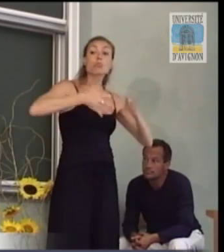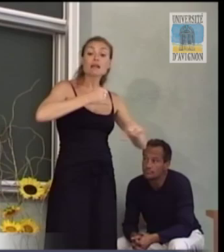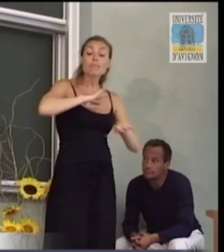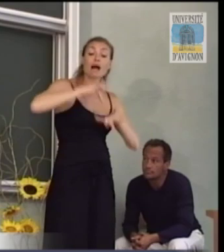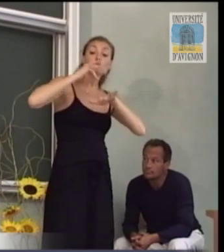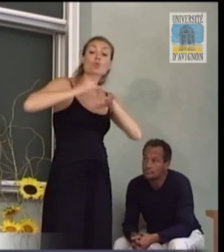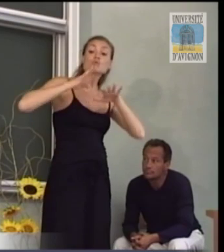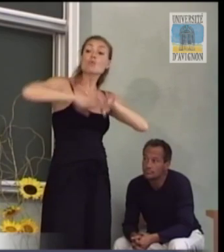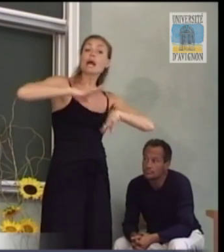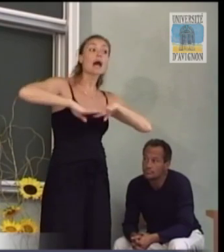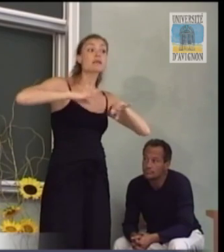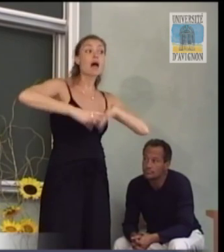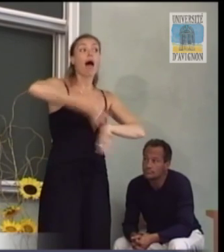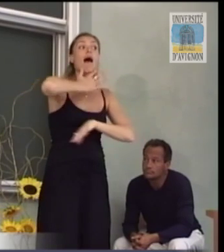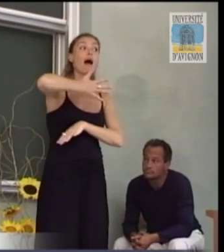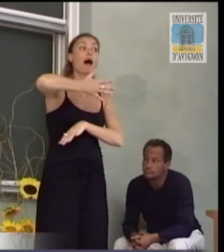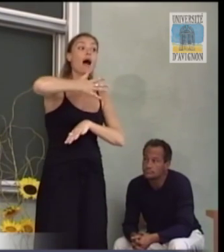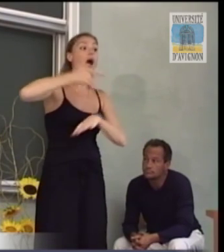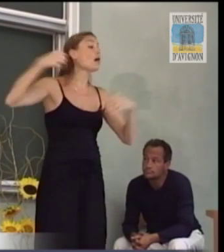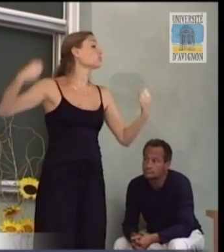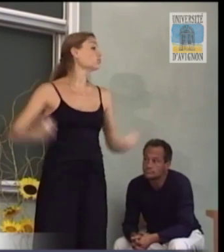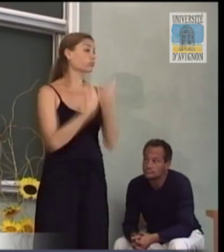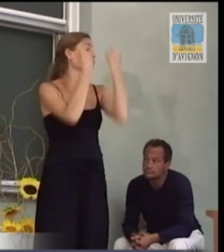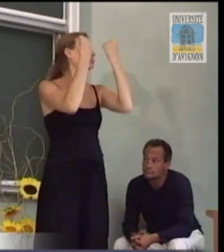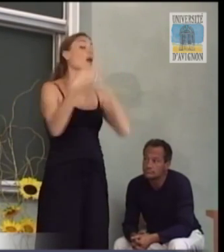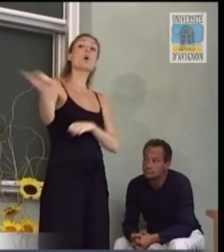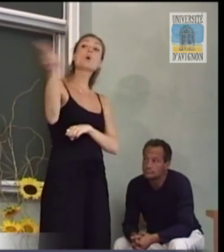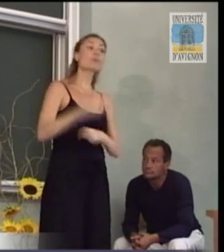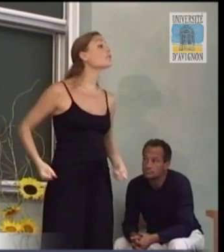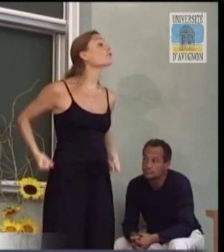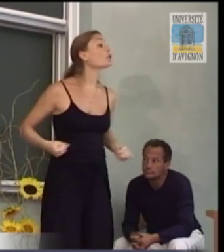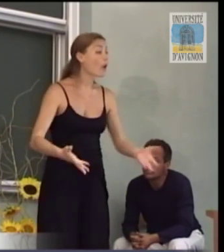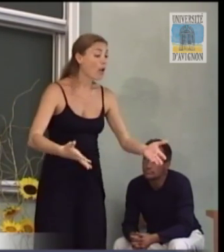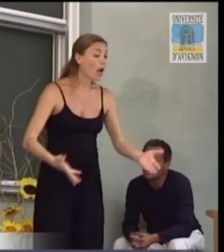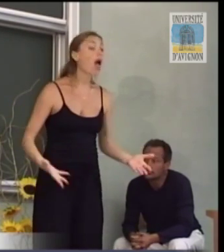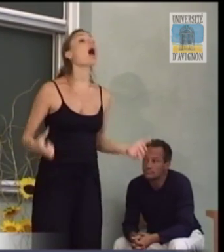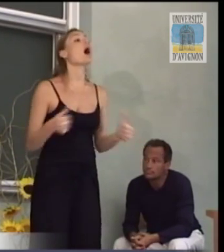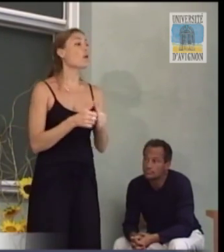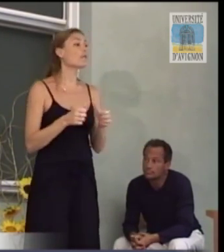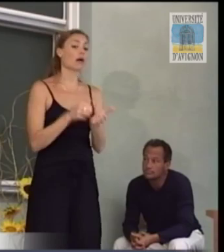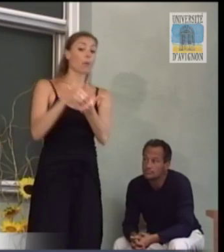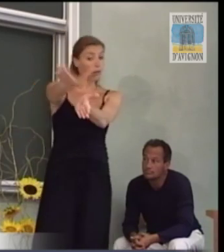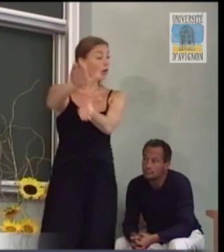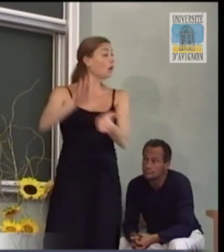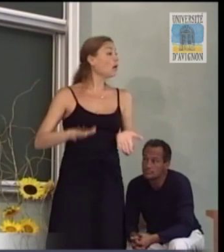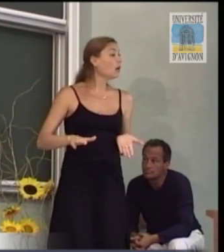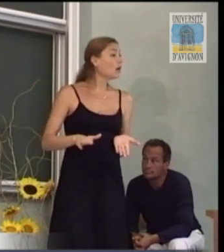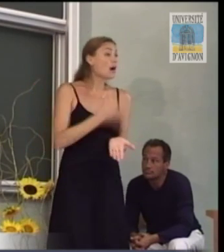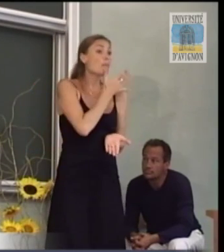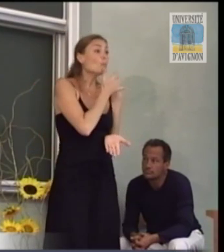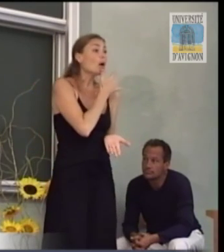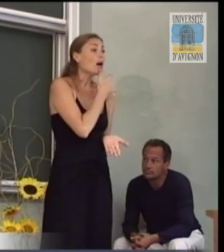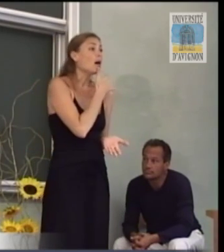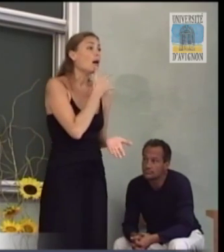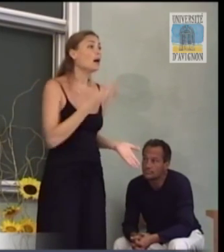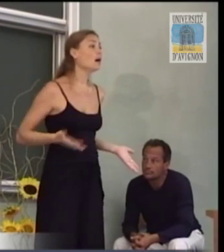reviendra en fauteuil roulant. Et qu'est-ce que vous allez lui répondre ? Lui dire que pour lui c'est terminé ? Ça n'est pas possible. C'est